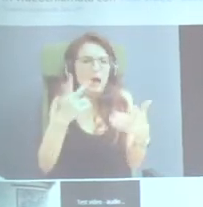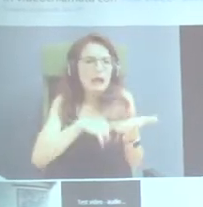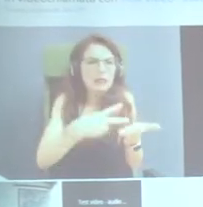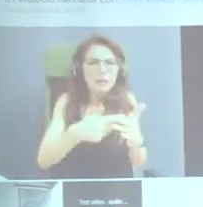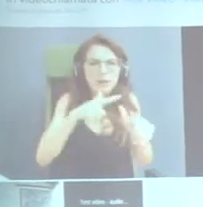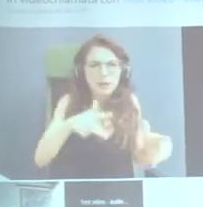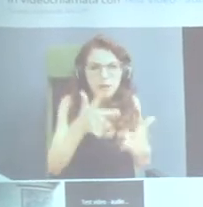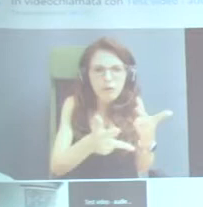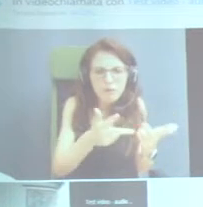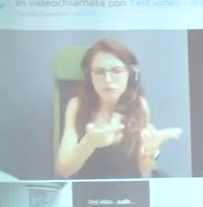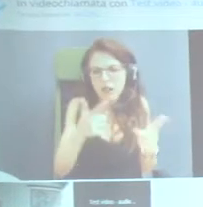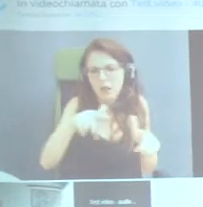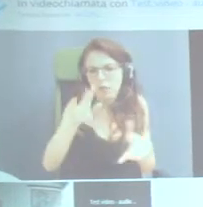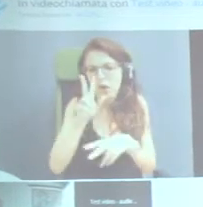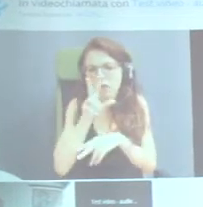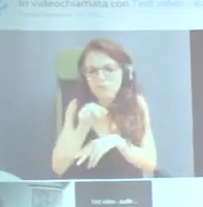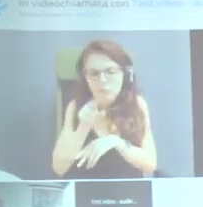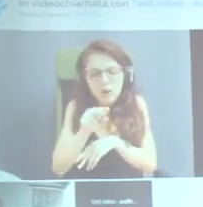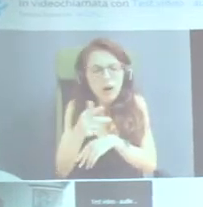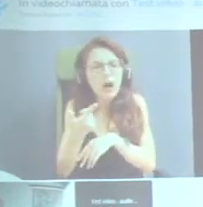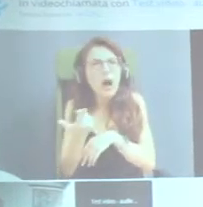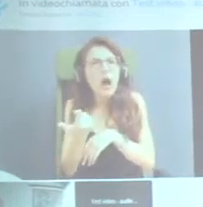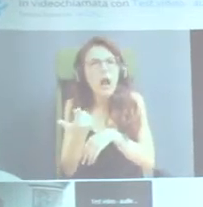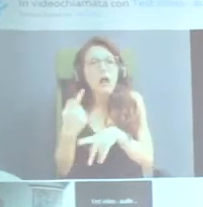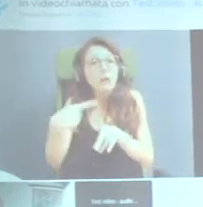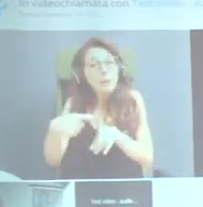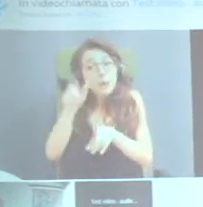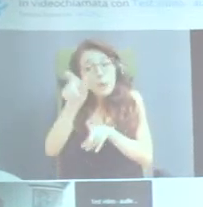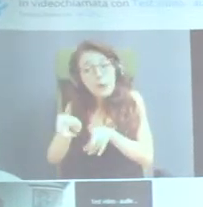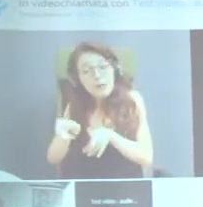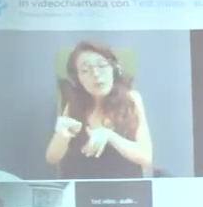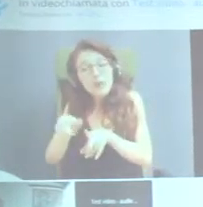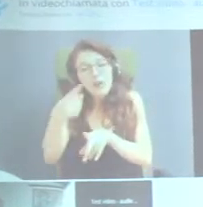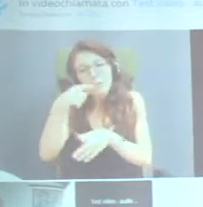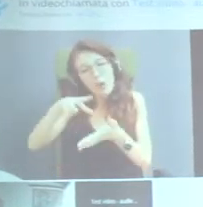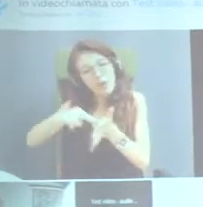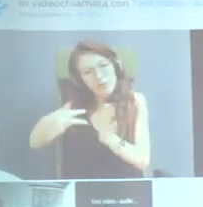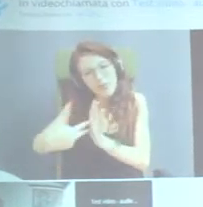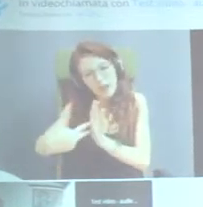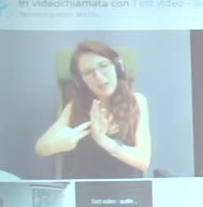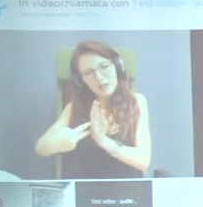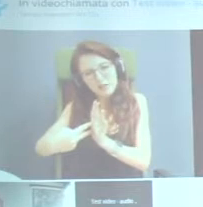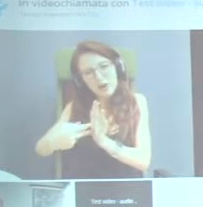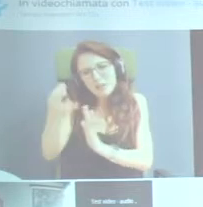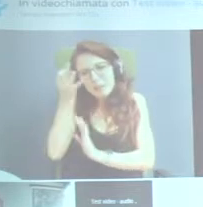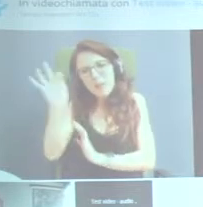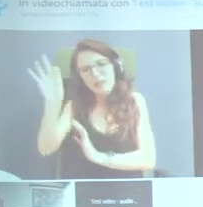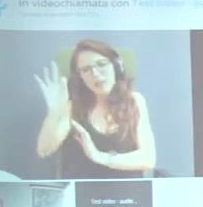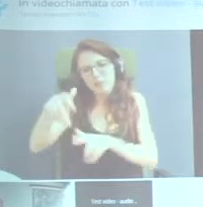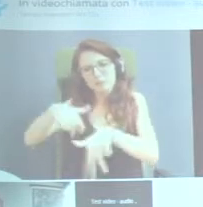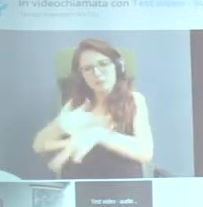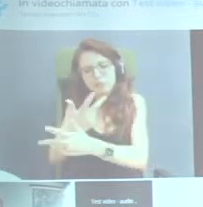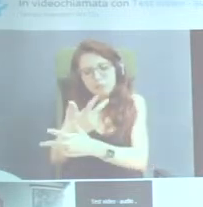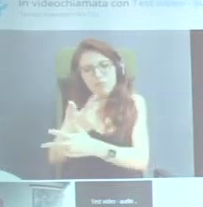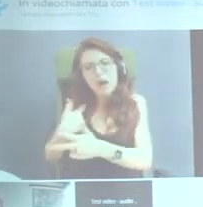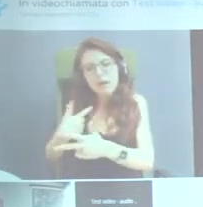vocali e un tecnico specializzato in modo da aiutarmi in questi ultimi mesi